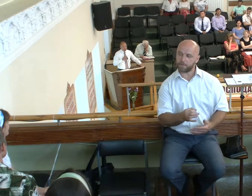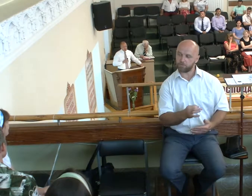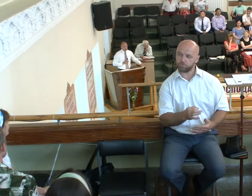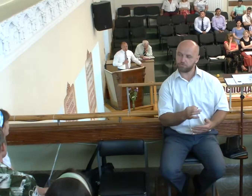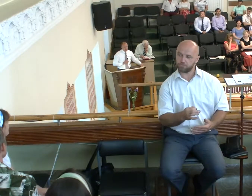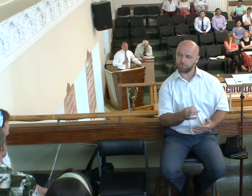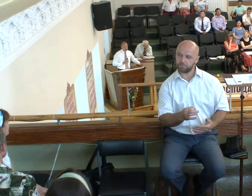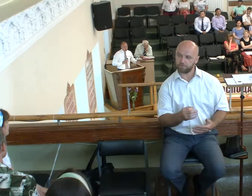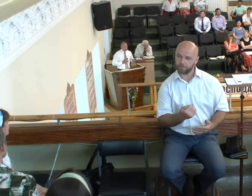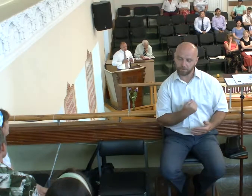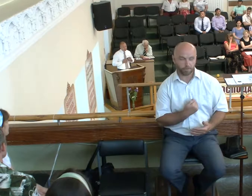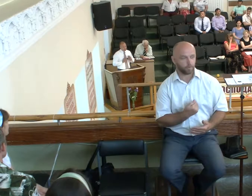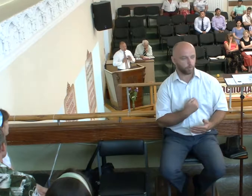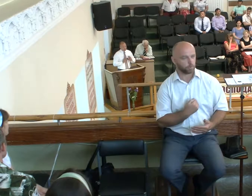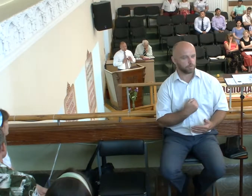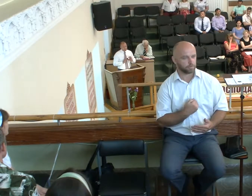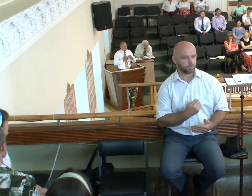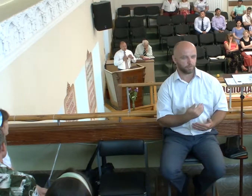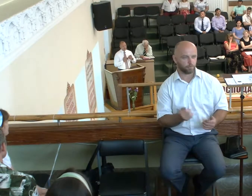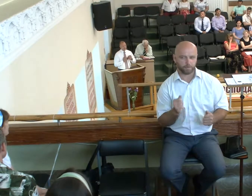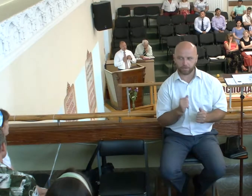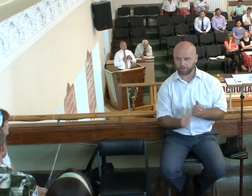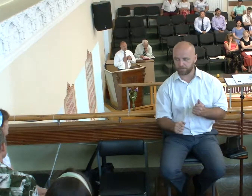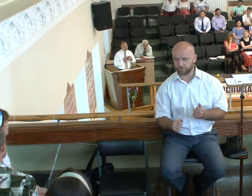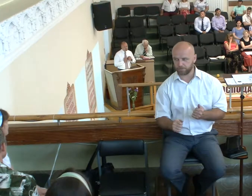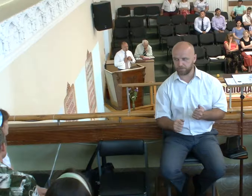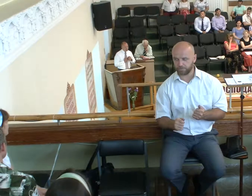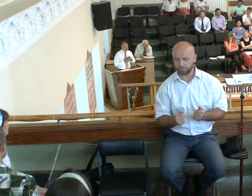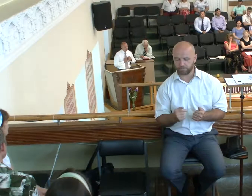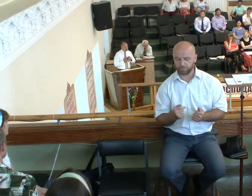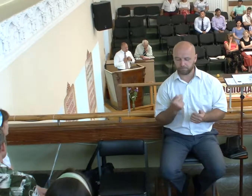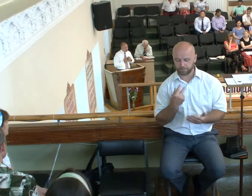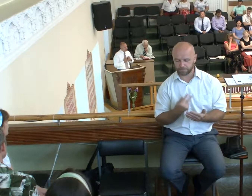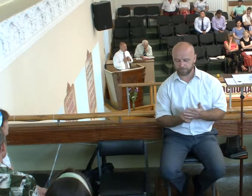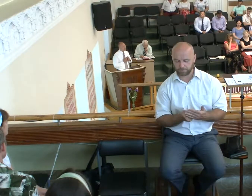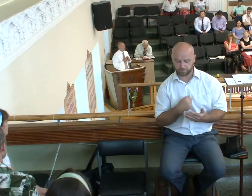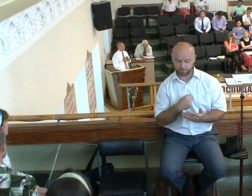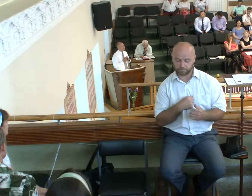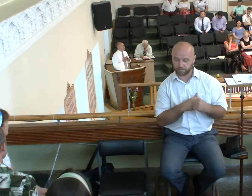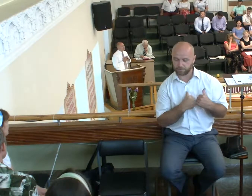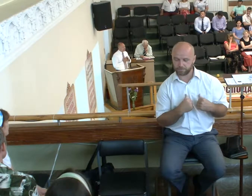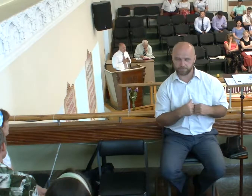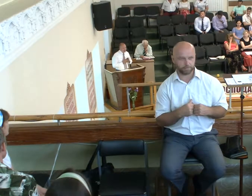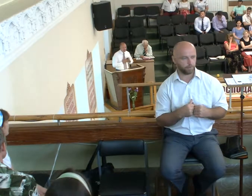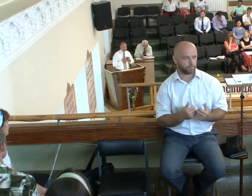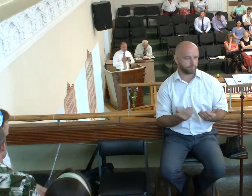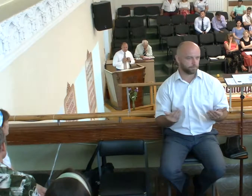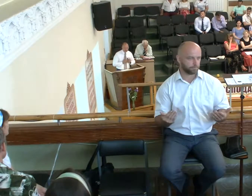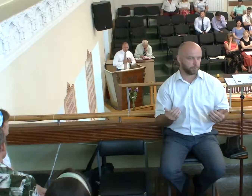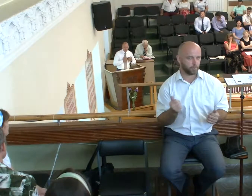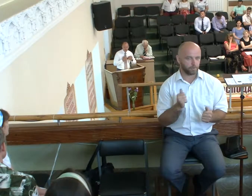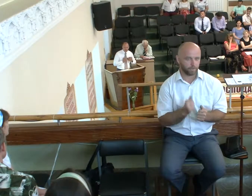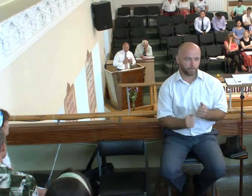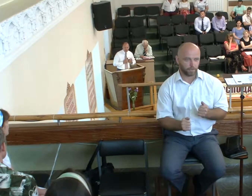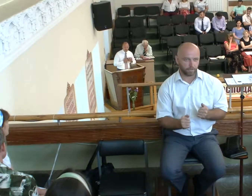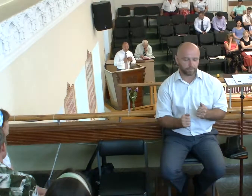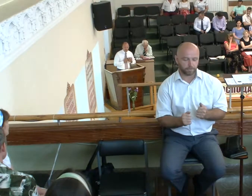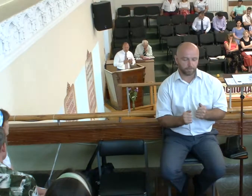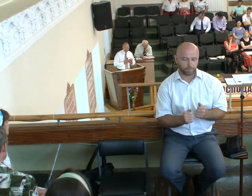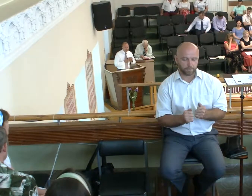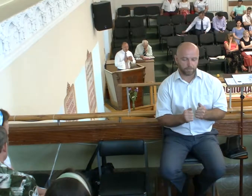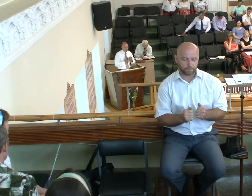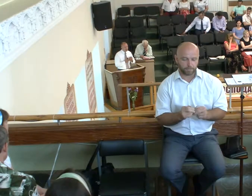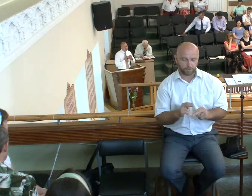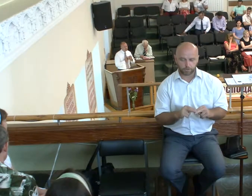хочется, чтобы каждый из нас вот посмотрел свою систему ценностей. Бог нам ее дал. Каждый из нас выстраивает